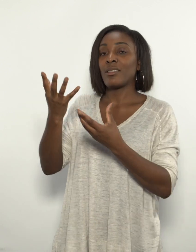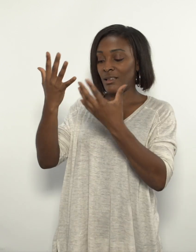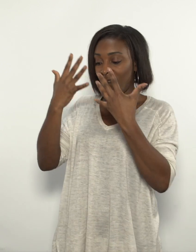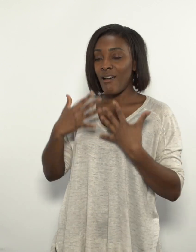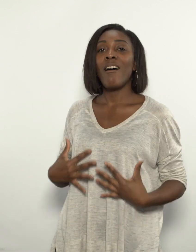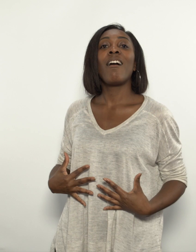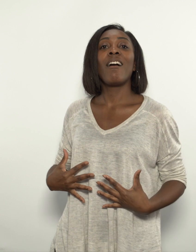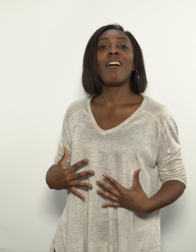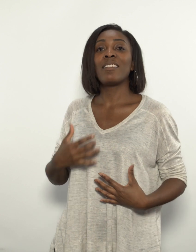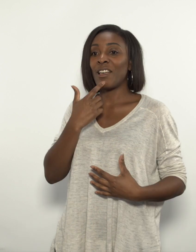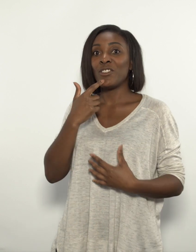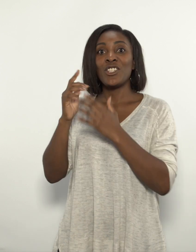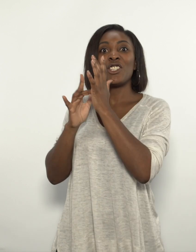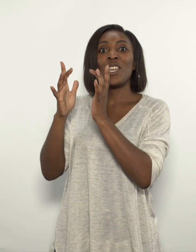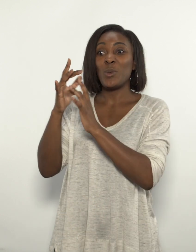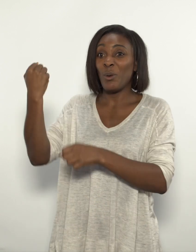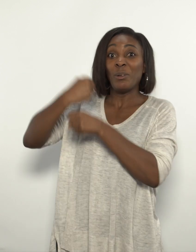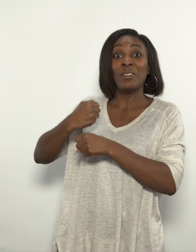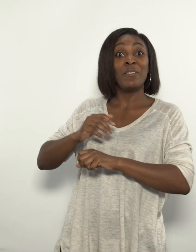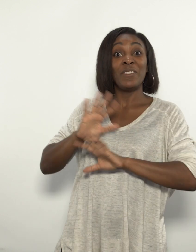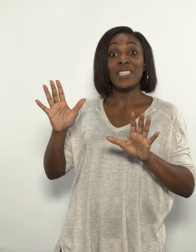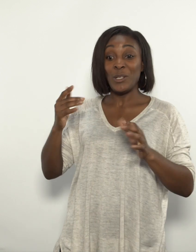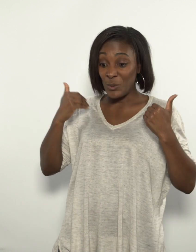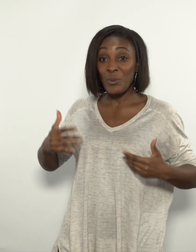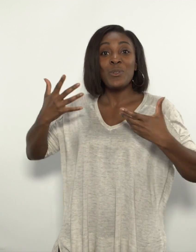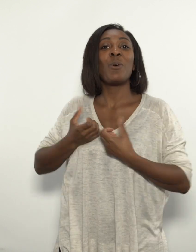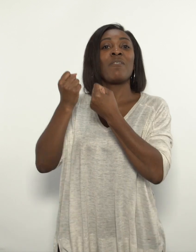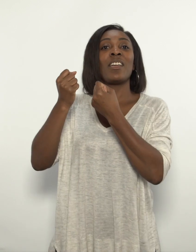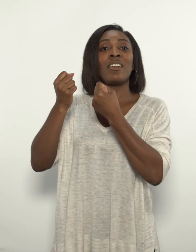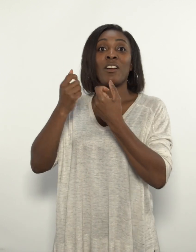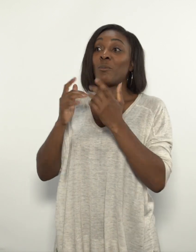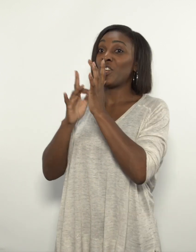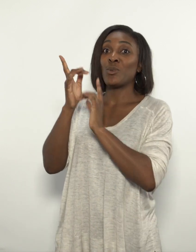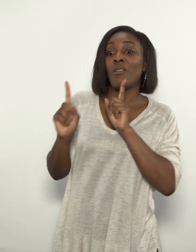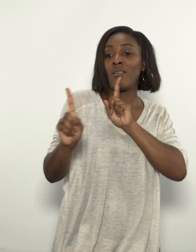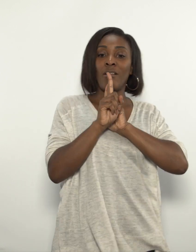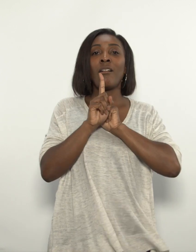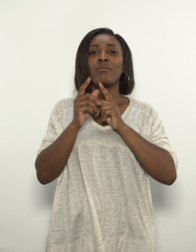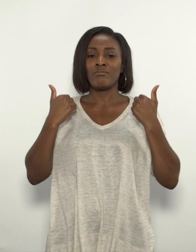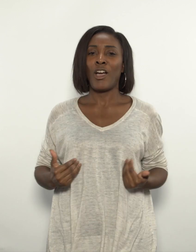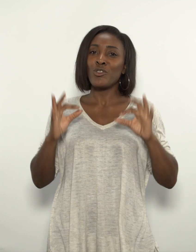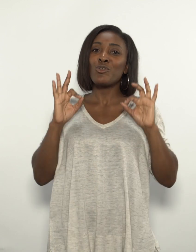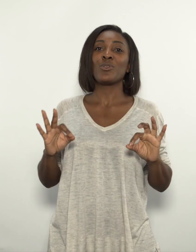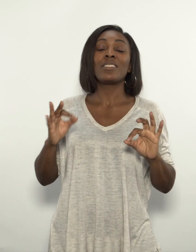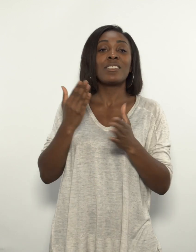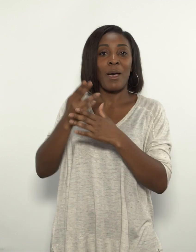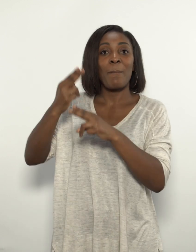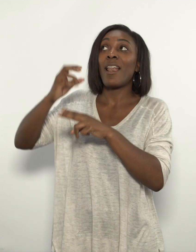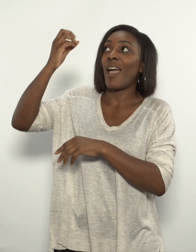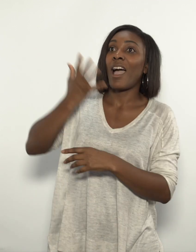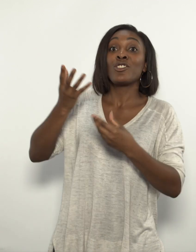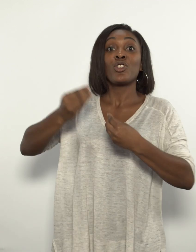le jugement sur Jésus et nous ne sommes plus condamnés, mais nous sommes alors justifiés, nous sommes alors sauvés. C'est la grâce